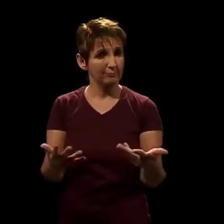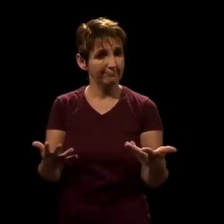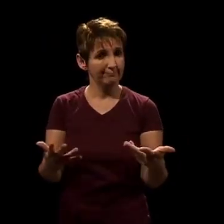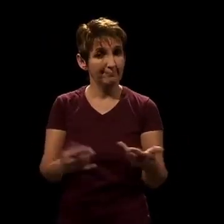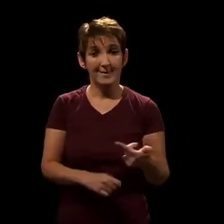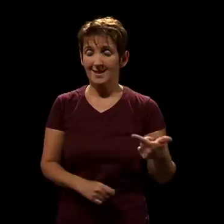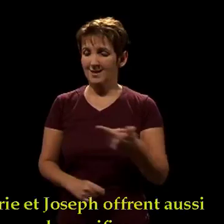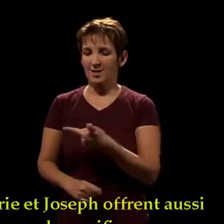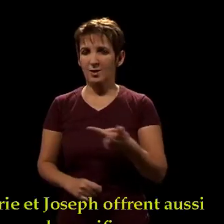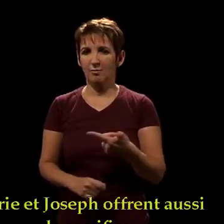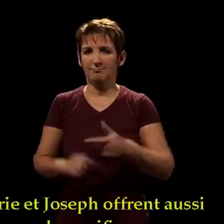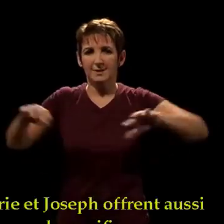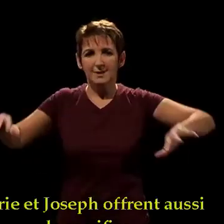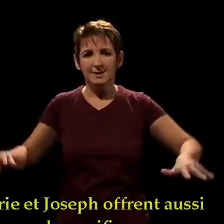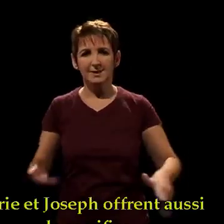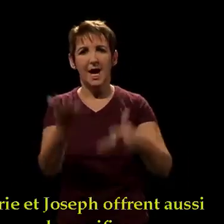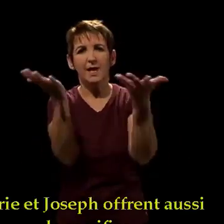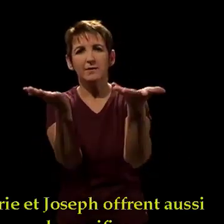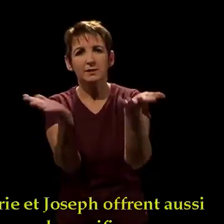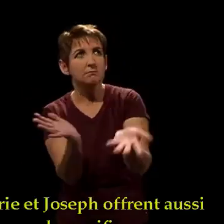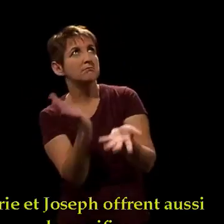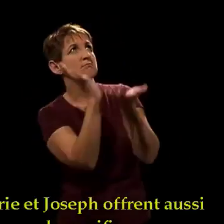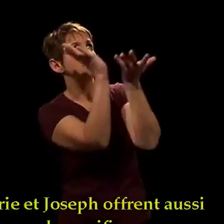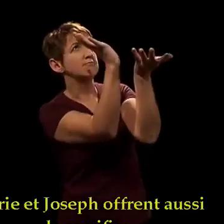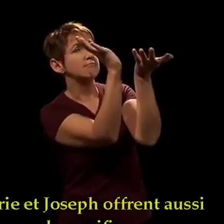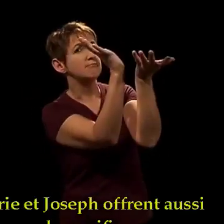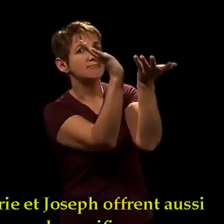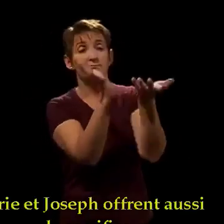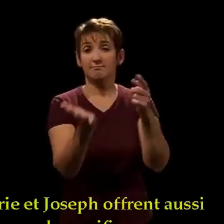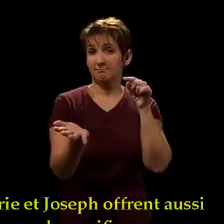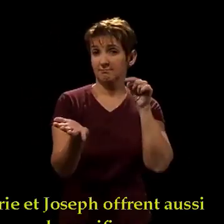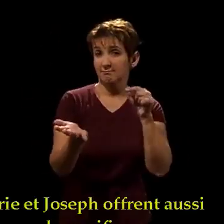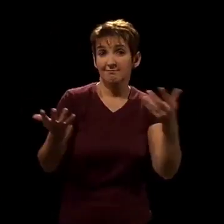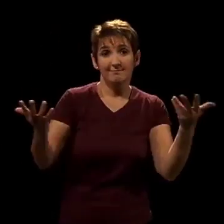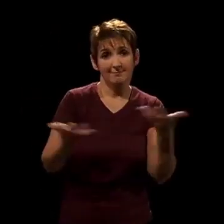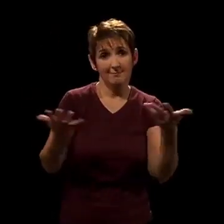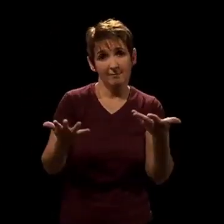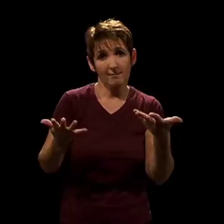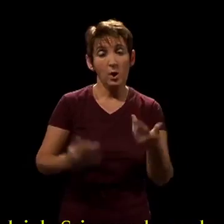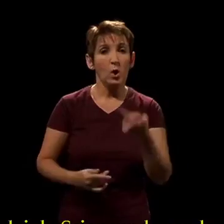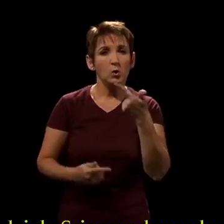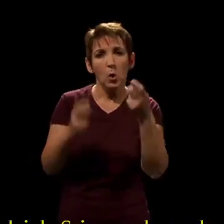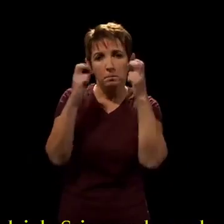Marie et Joseph offrent aussi le sacrifice que la loi du Seigneur demande.